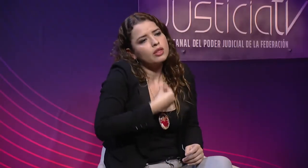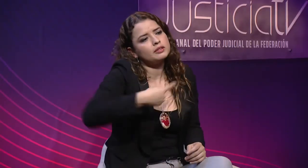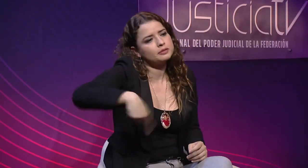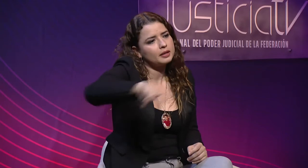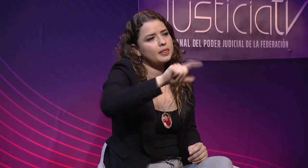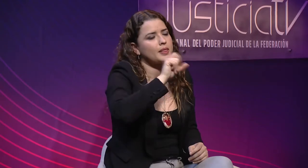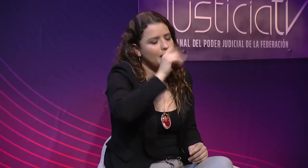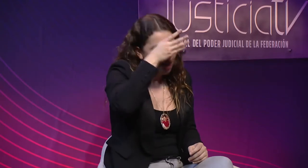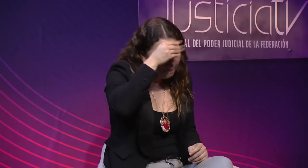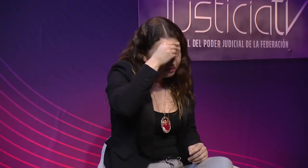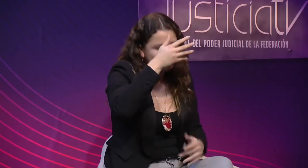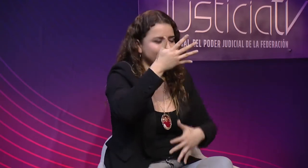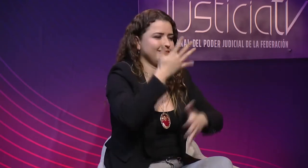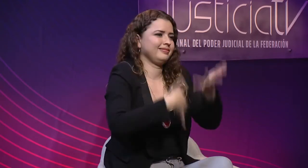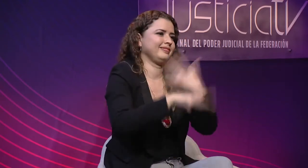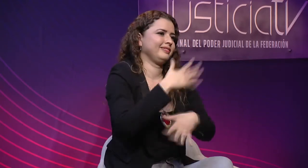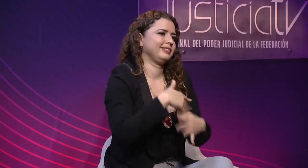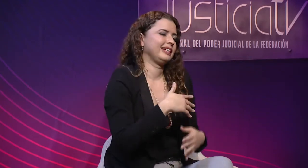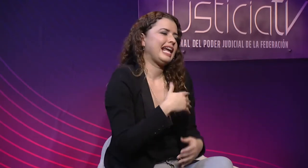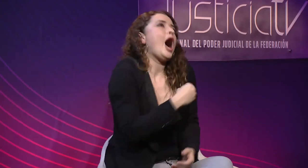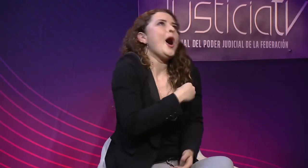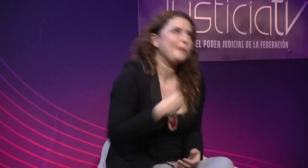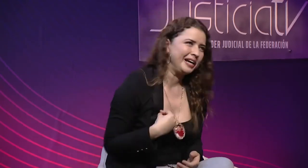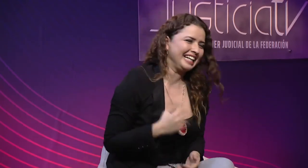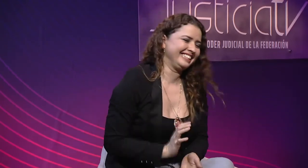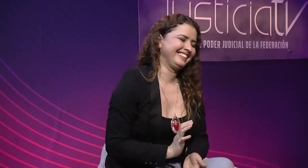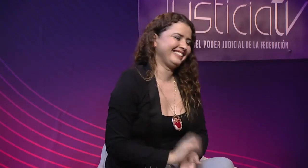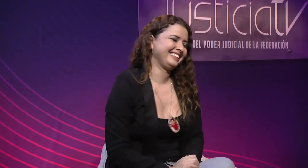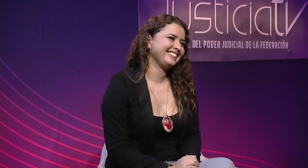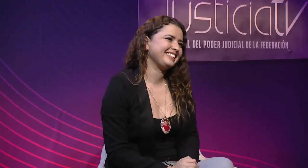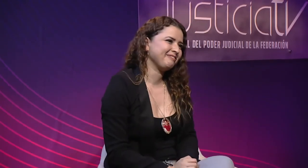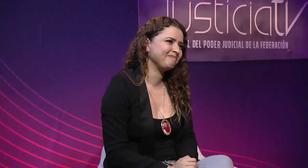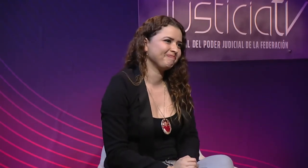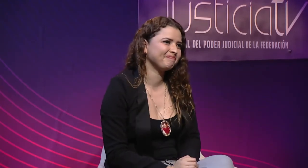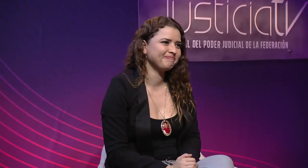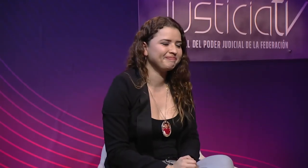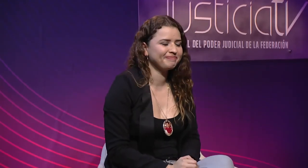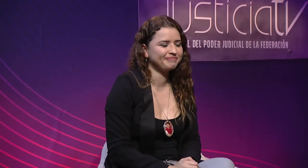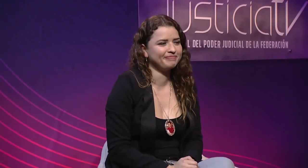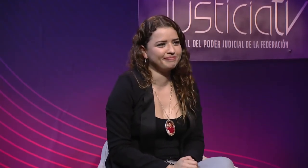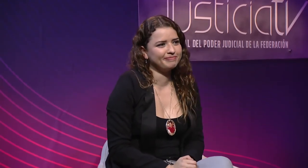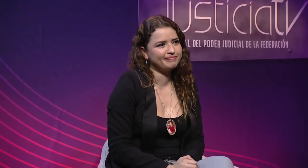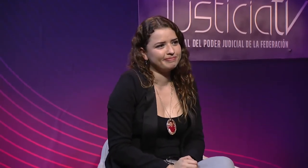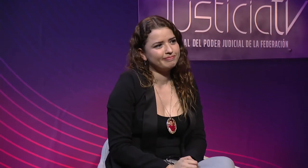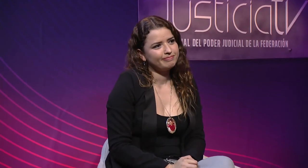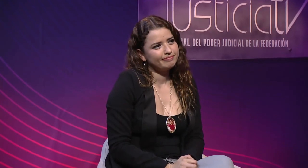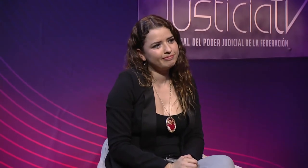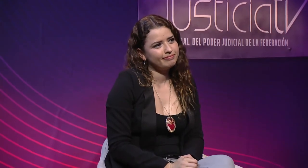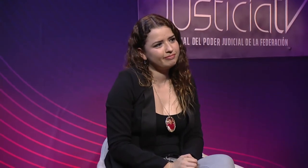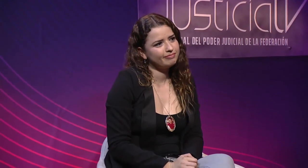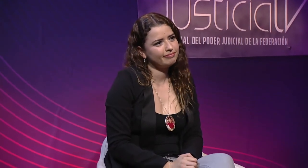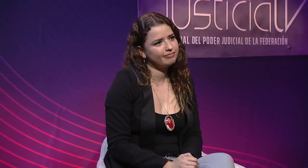médico, tal vez en el banco también pudiera ser otro ámbito, ¿no? O como obligatorio. Claro, sin duda. Erika.